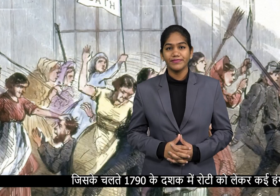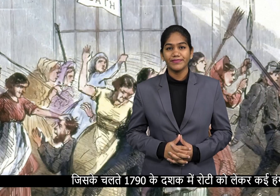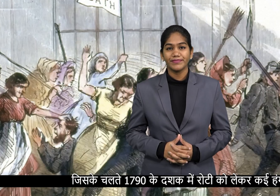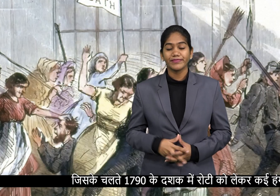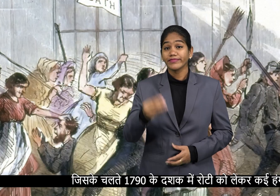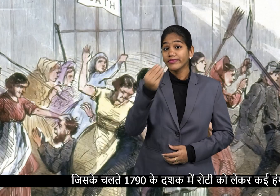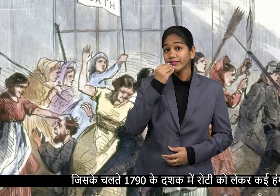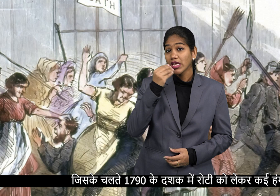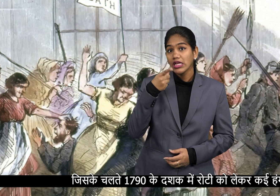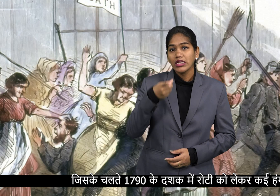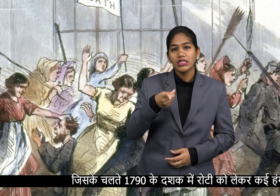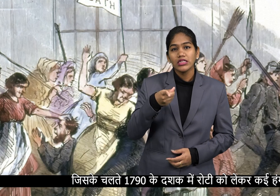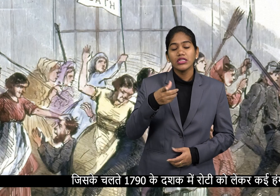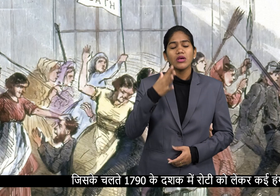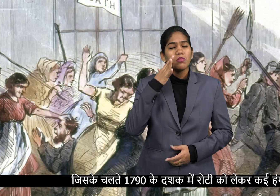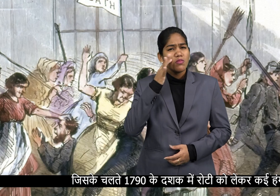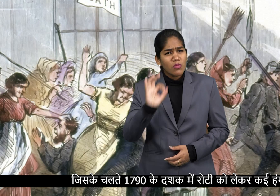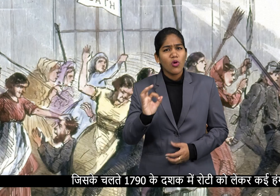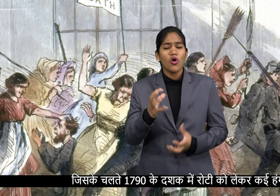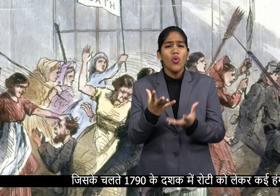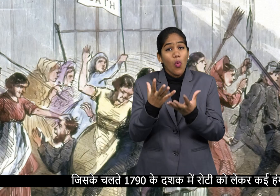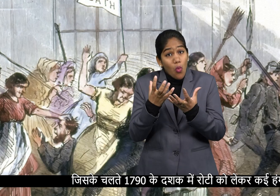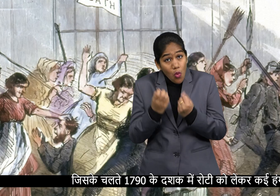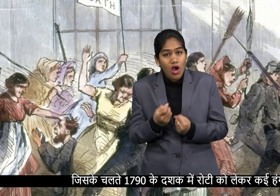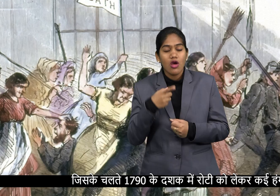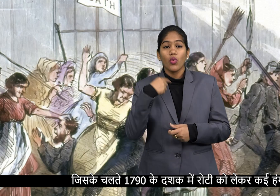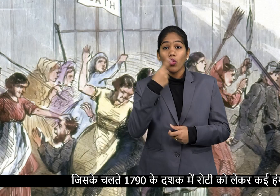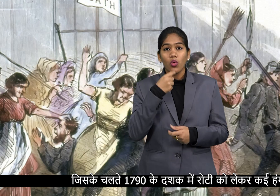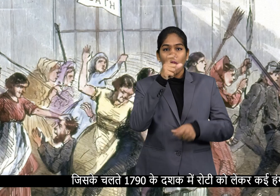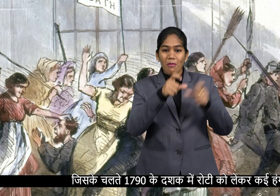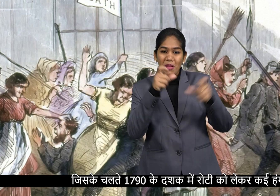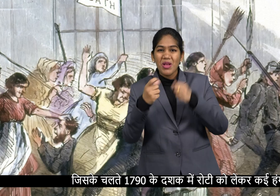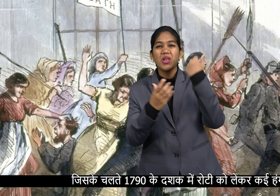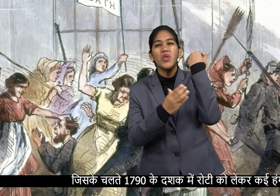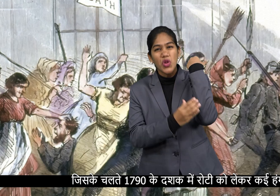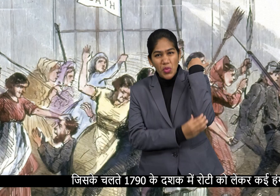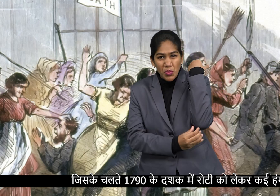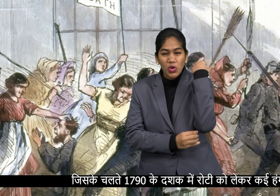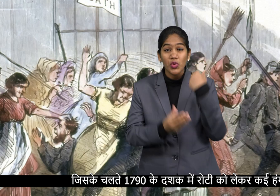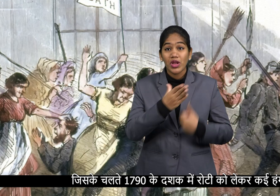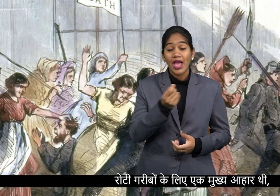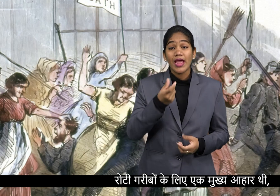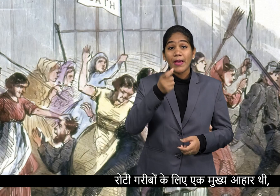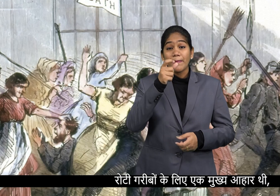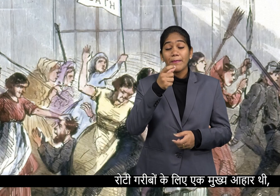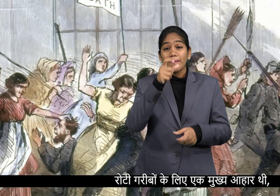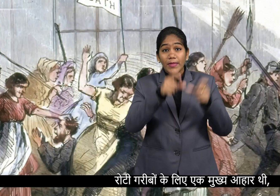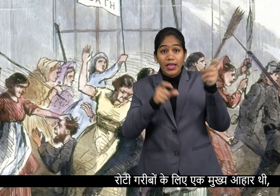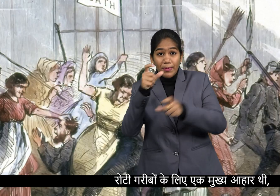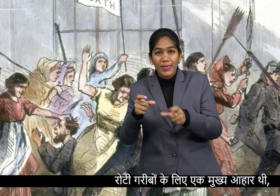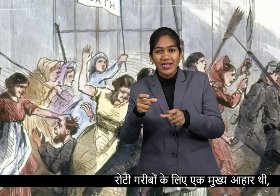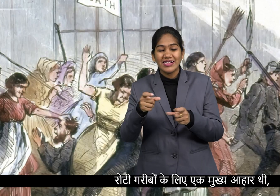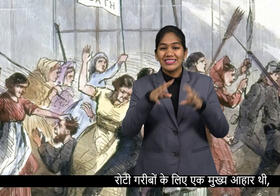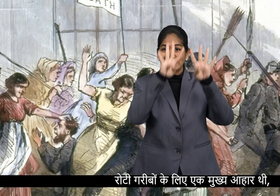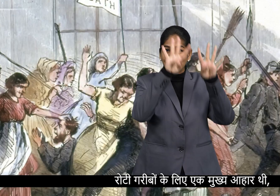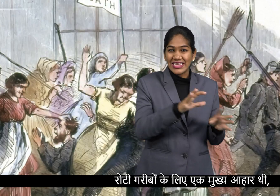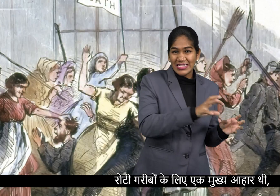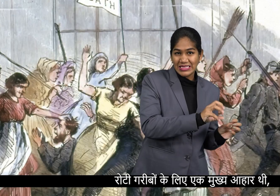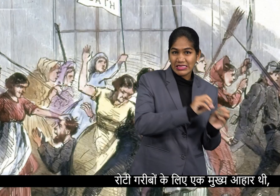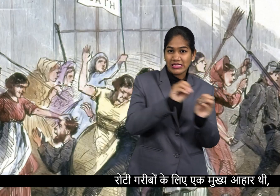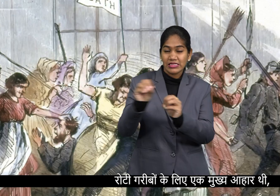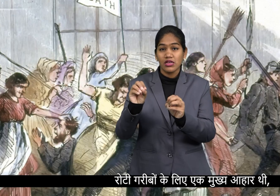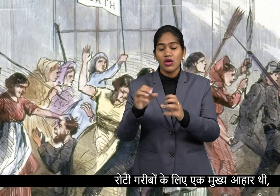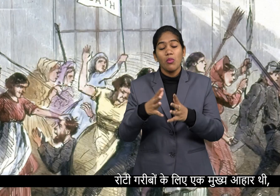1790 के दशक में रोटी को लेकर कई हंगामा हुए। रोटी गरीबों के